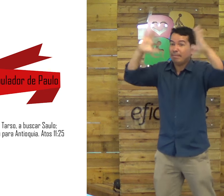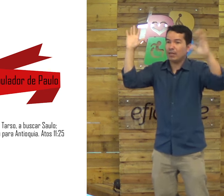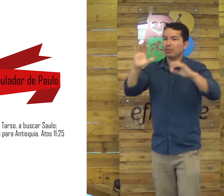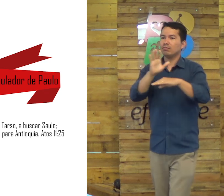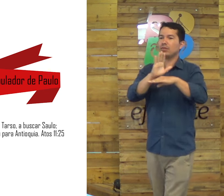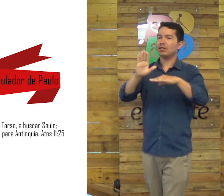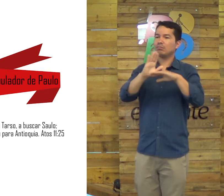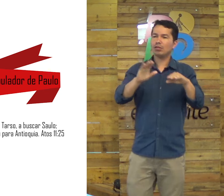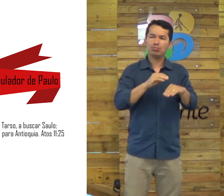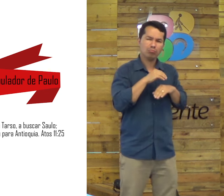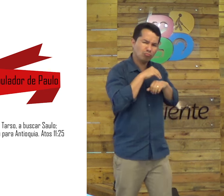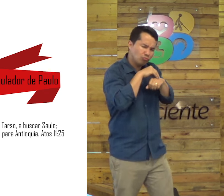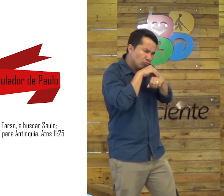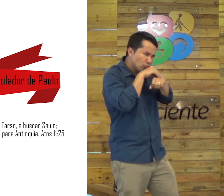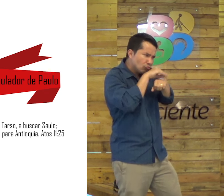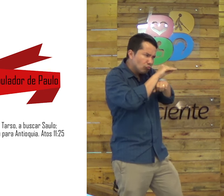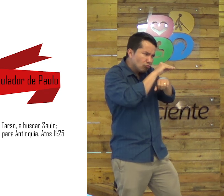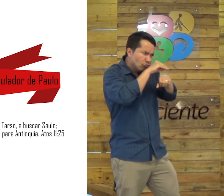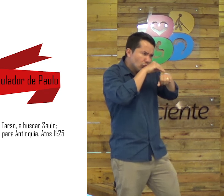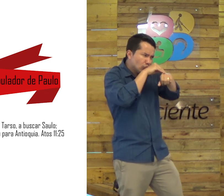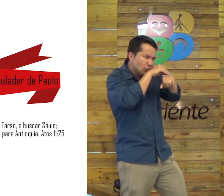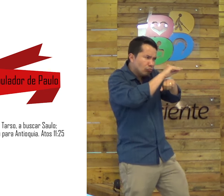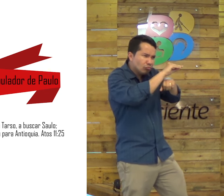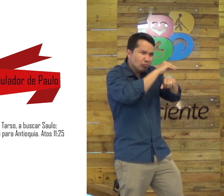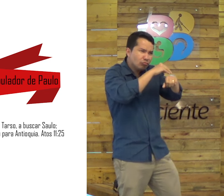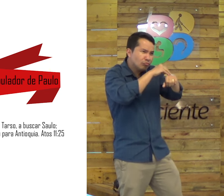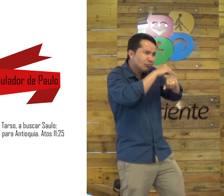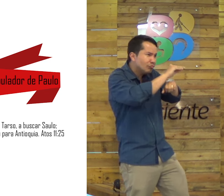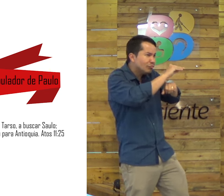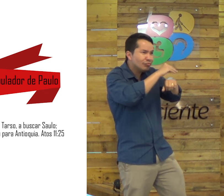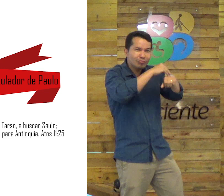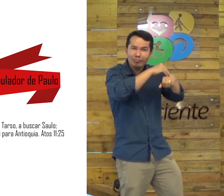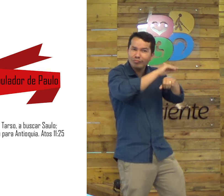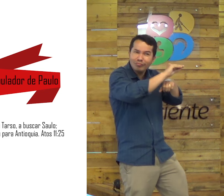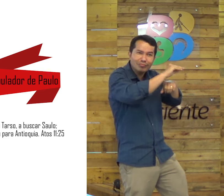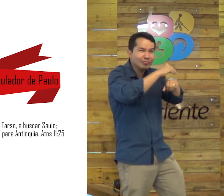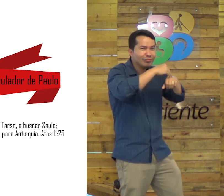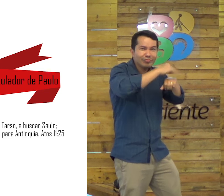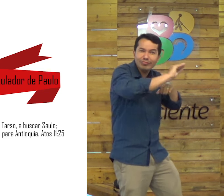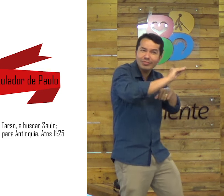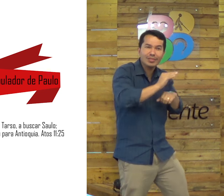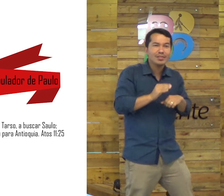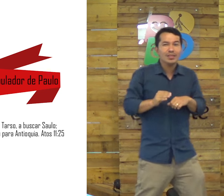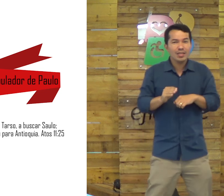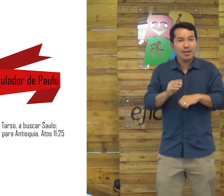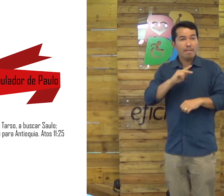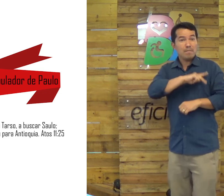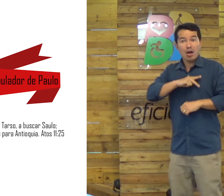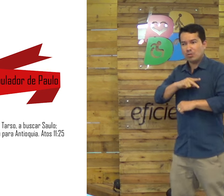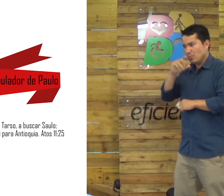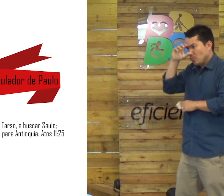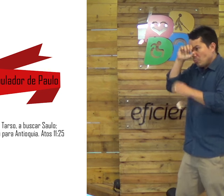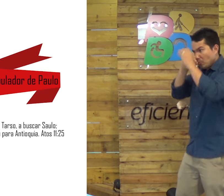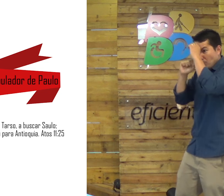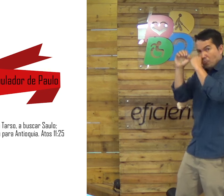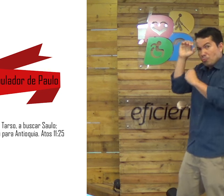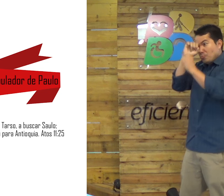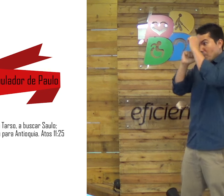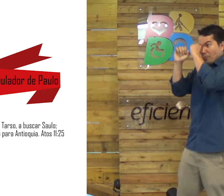queria mais, e mais, e mais. Bernabé começou a ensinar Paulo. Tudo que Paulo sabe veio de Bernabé. Paulo